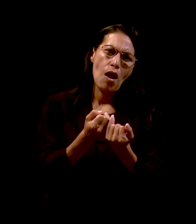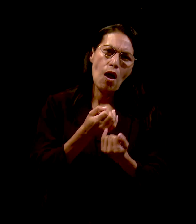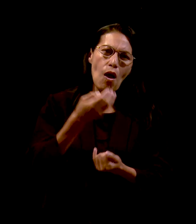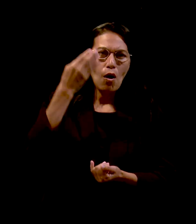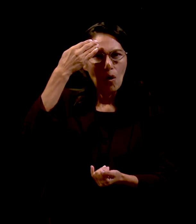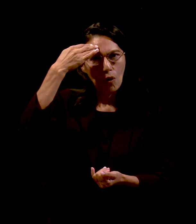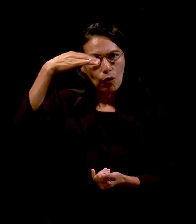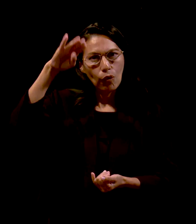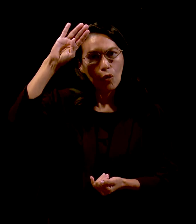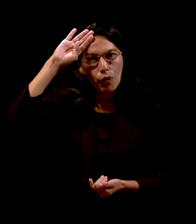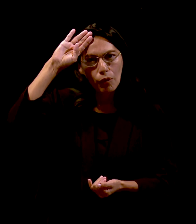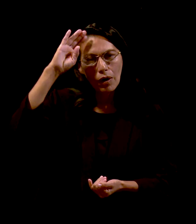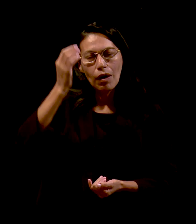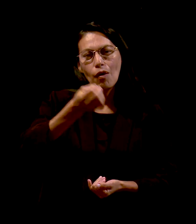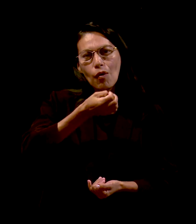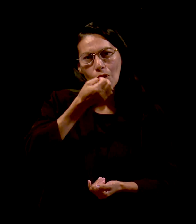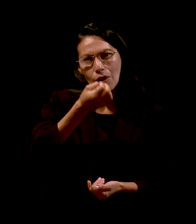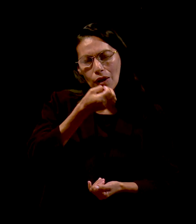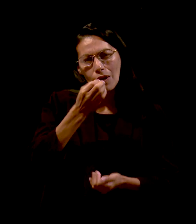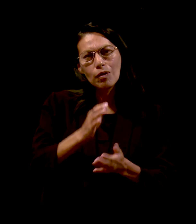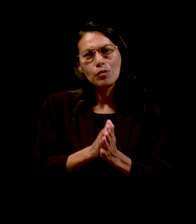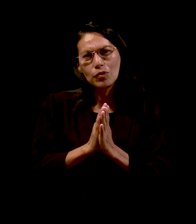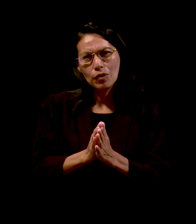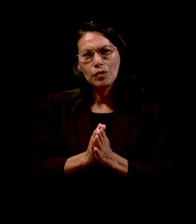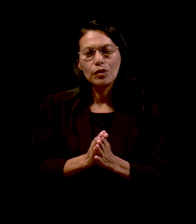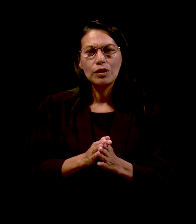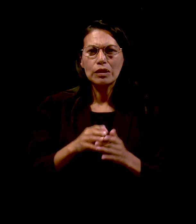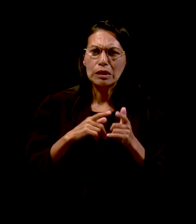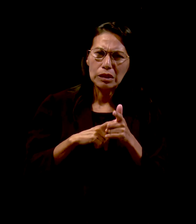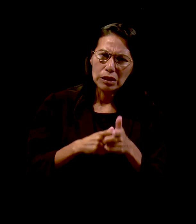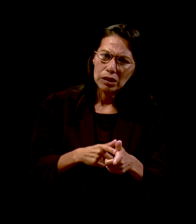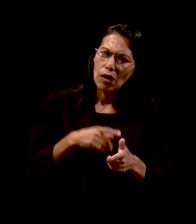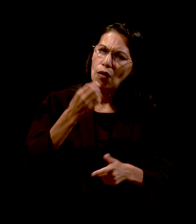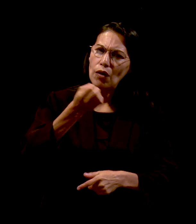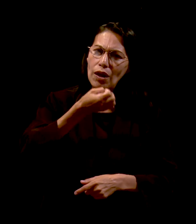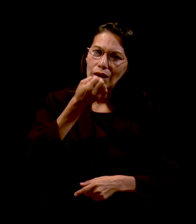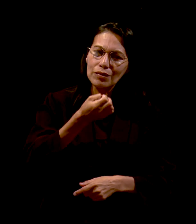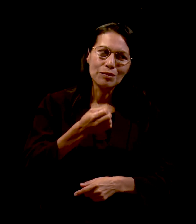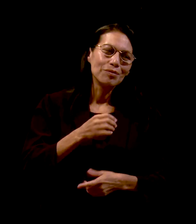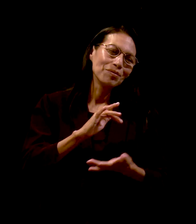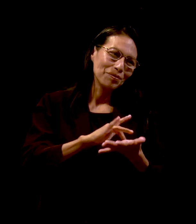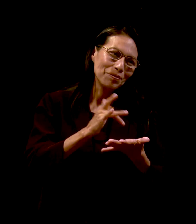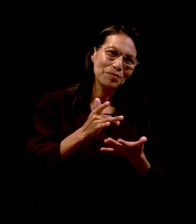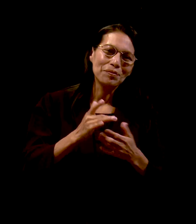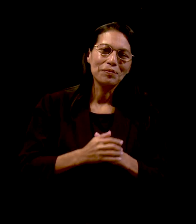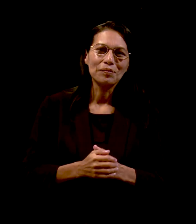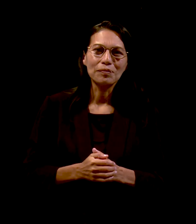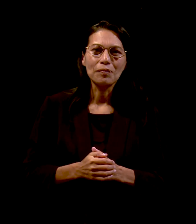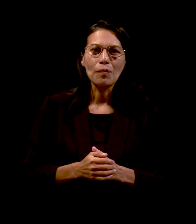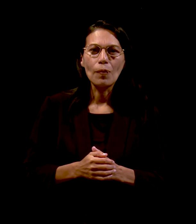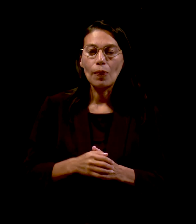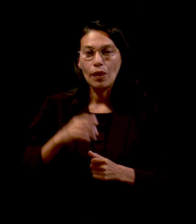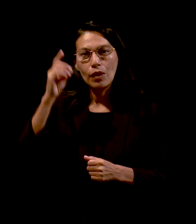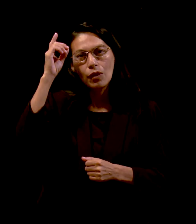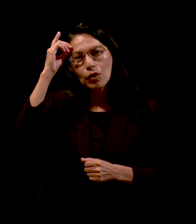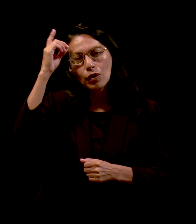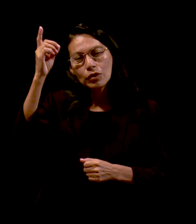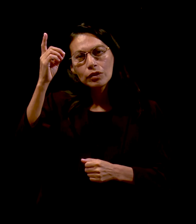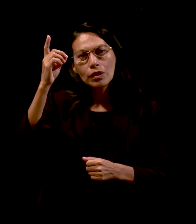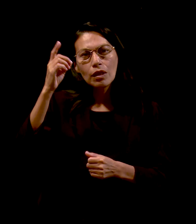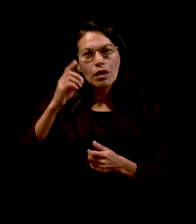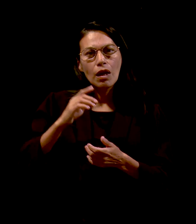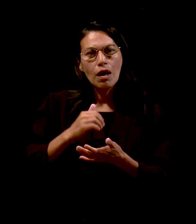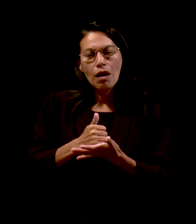cuba así es que hemos estado orando por cuba gracias porque dios ayuda a